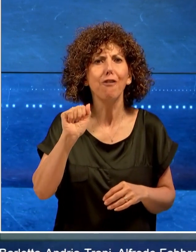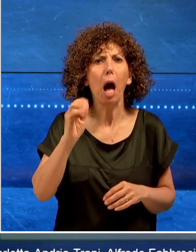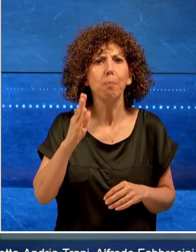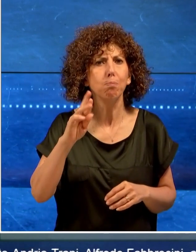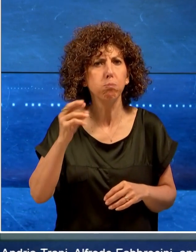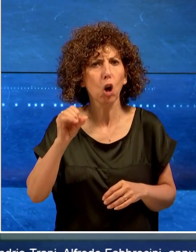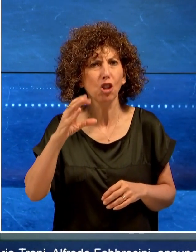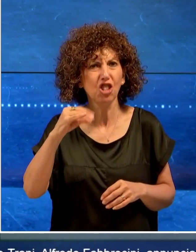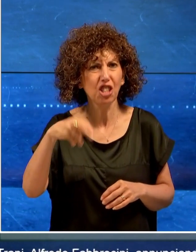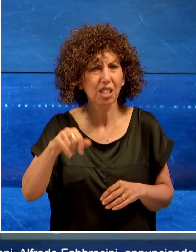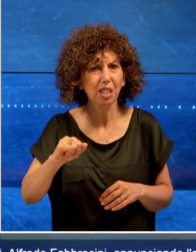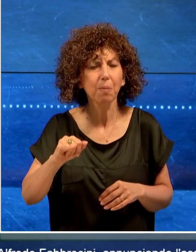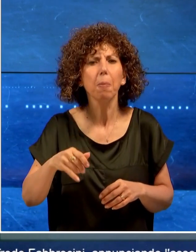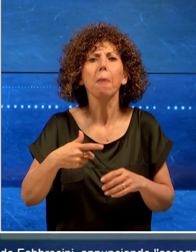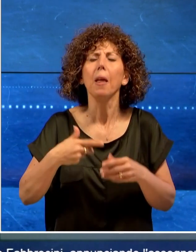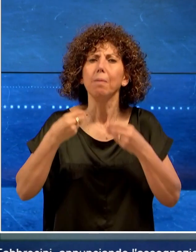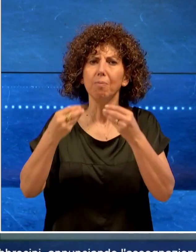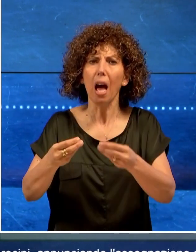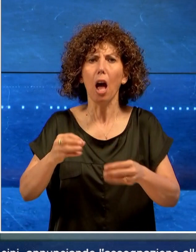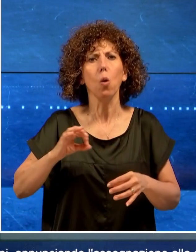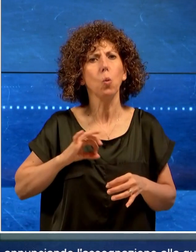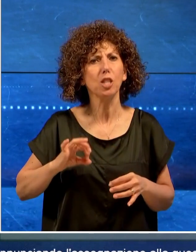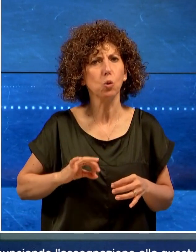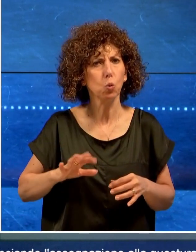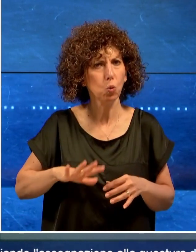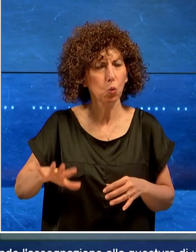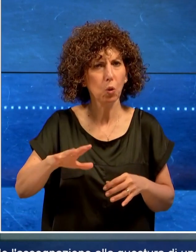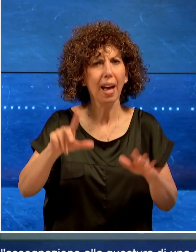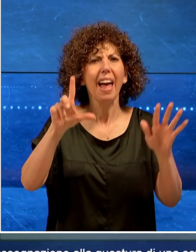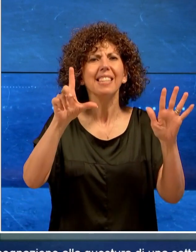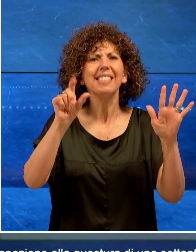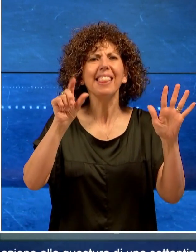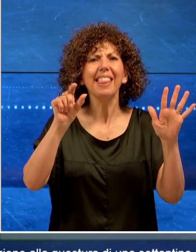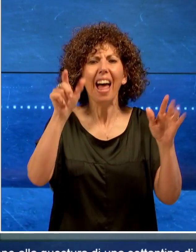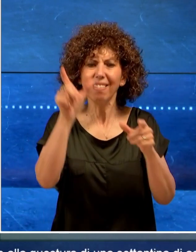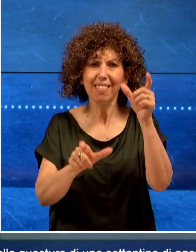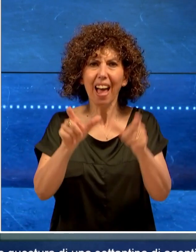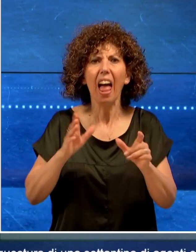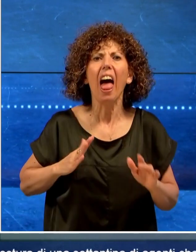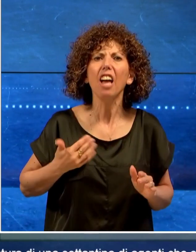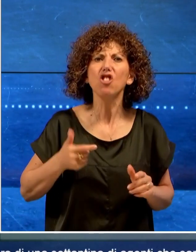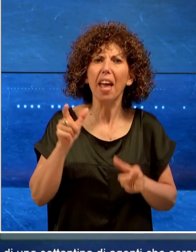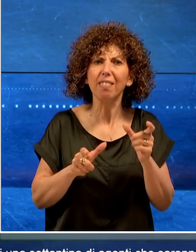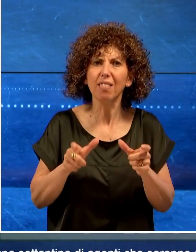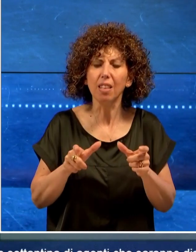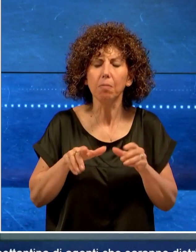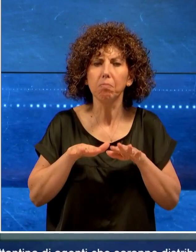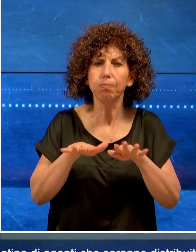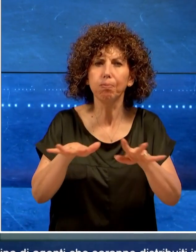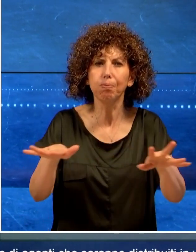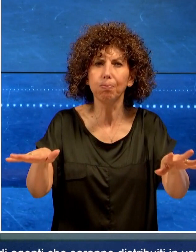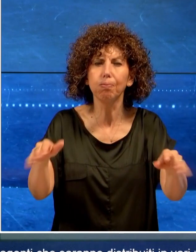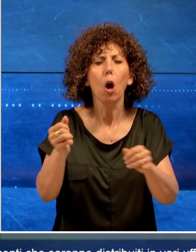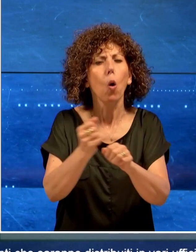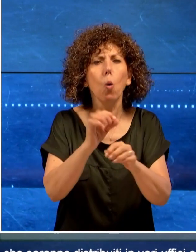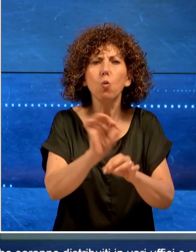annunciando l'assegnazione alla questura di una settantina di agenti che saranno distribuiti in vari